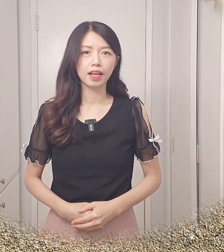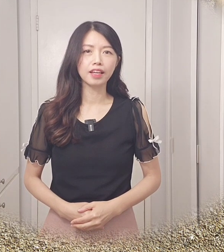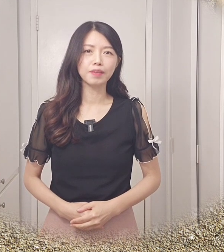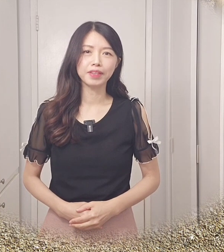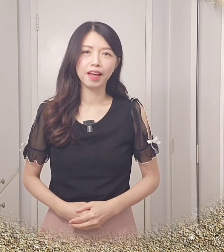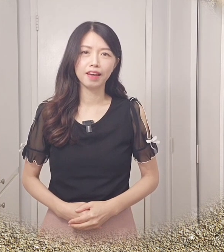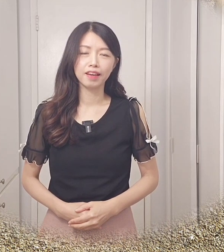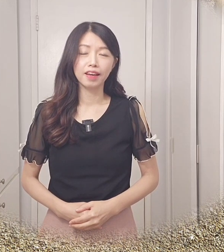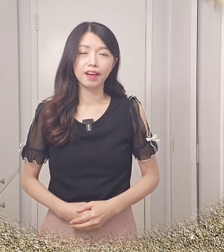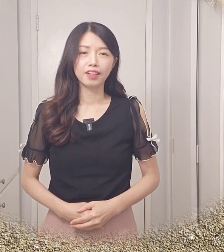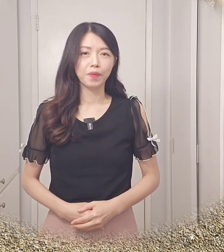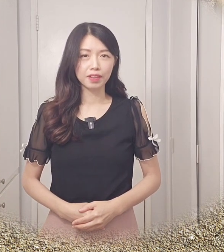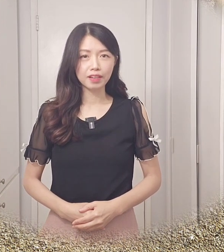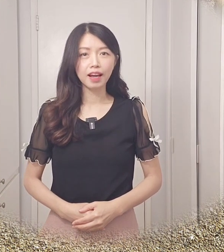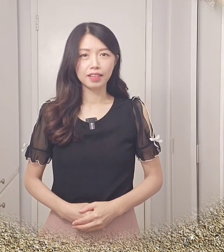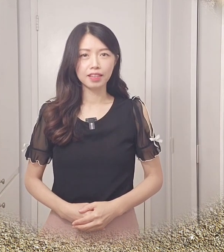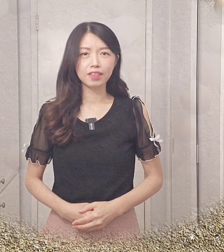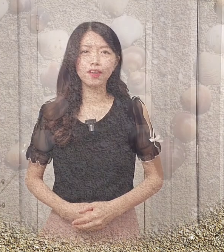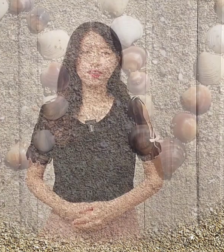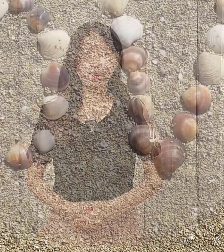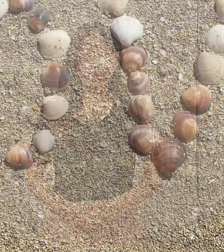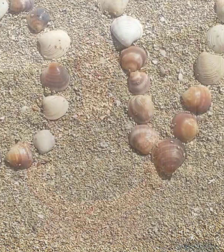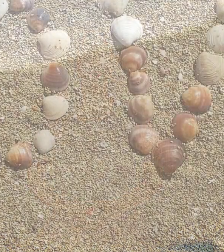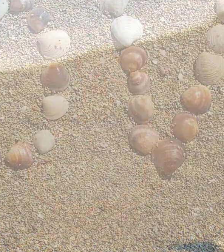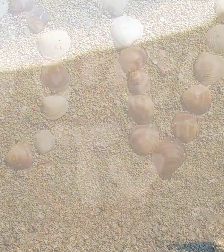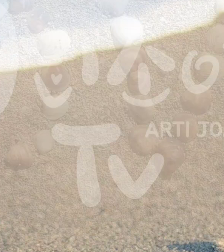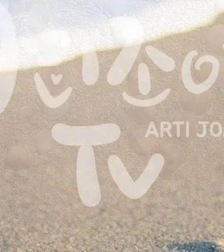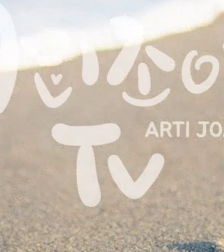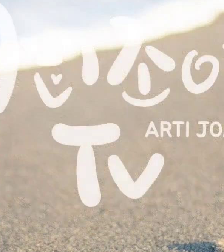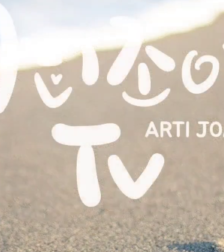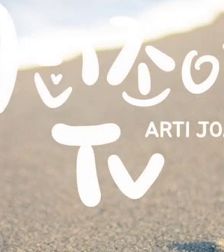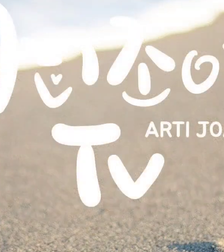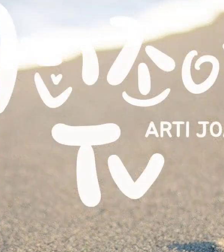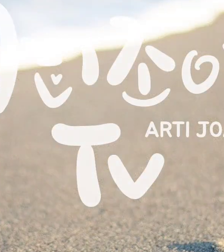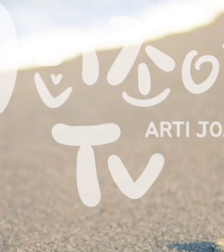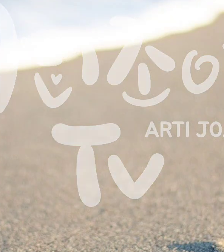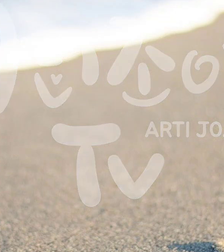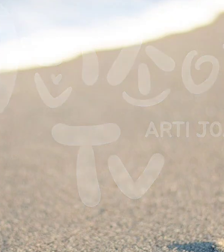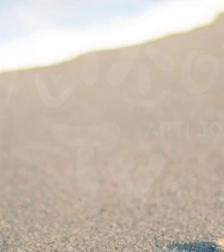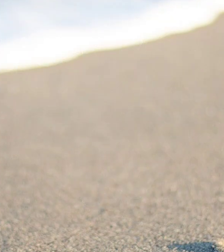라는 찬양입니다. 그러면 끝까지 시청해 주세요.